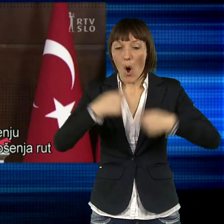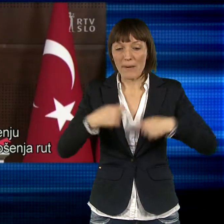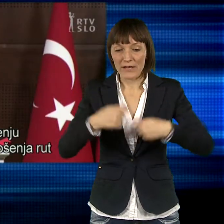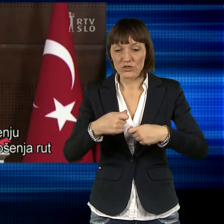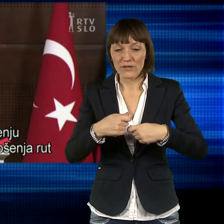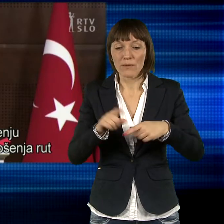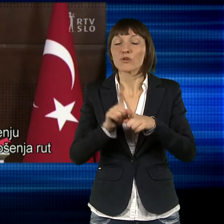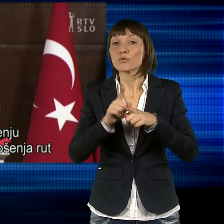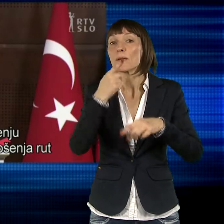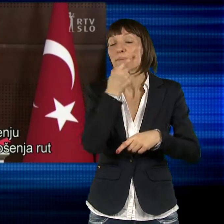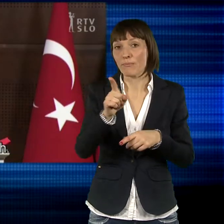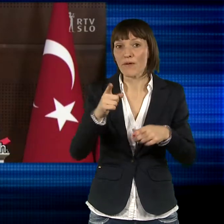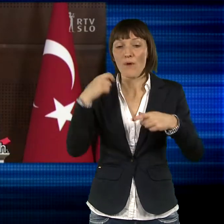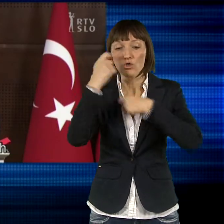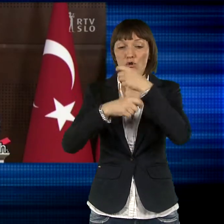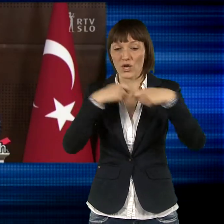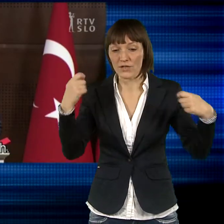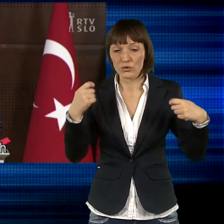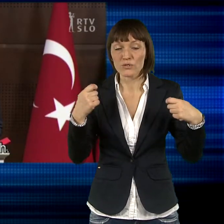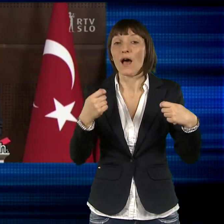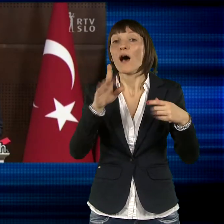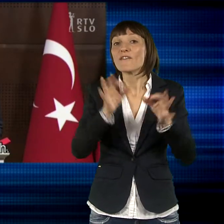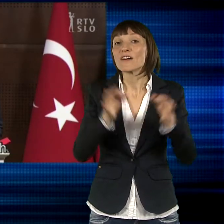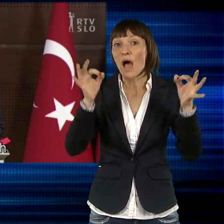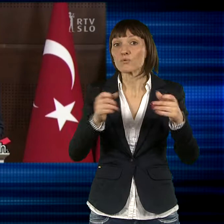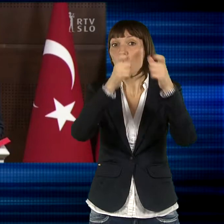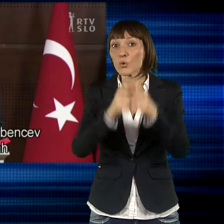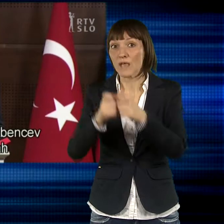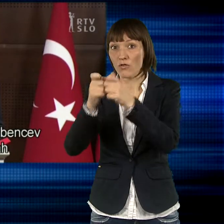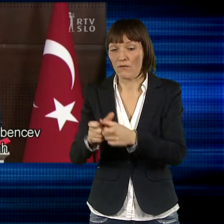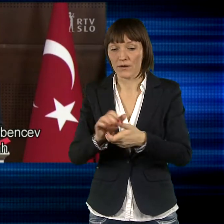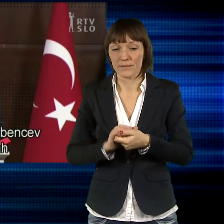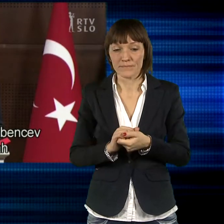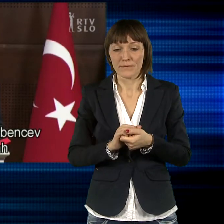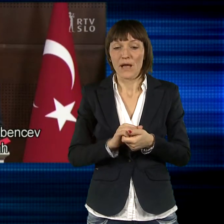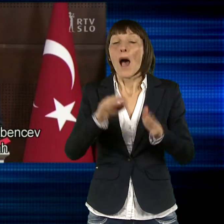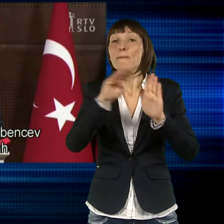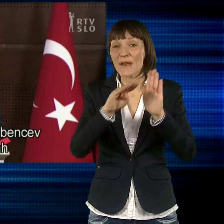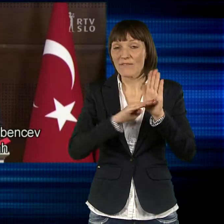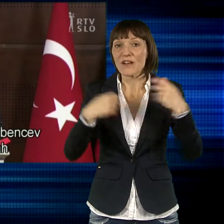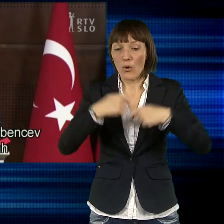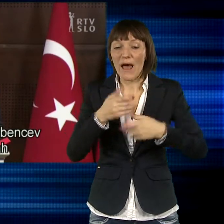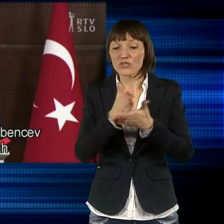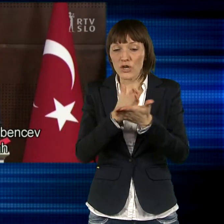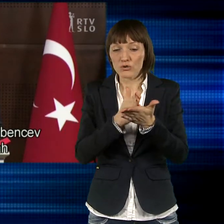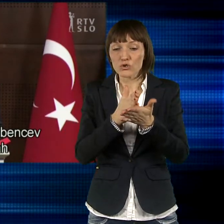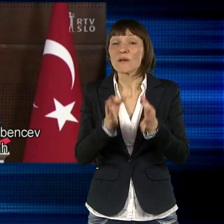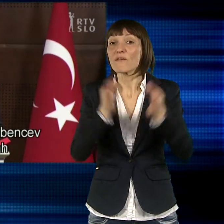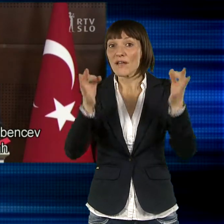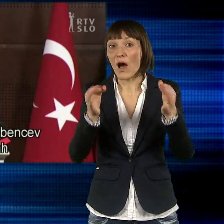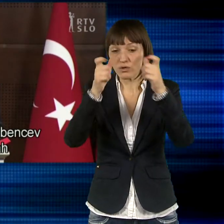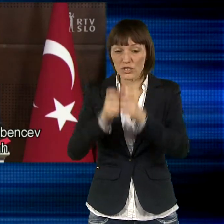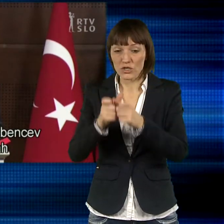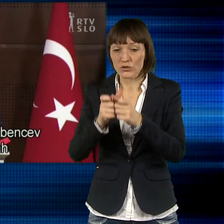değiştirerek kamu kurumlarında başörtüsü yasağını kaldırıyoruz. Kamu kurum ve kuruluşlarında